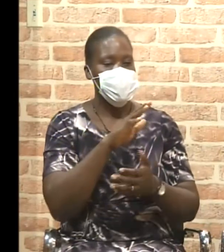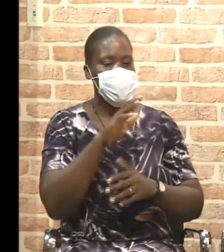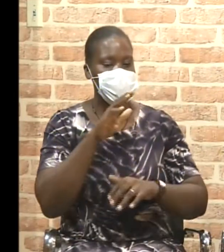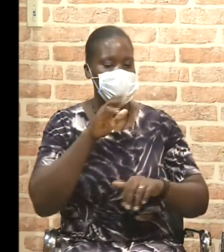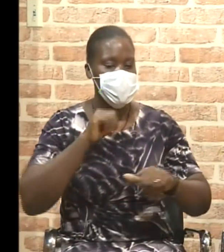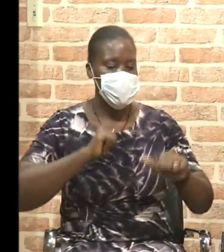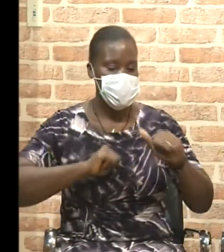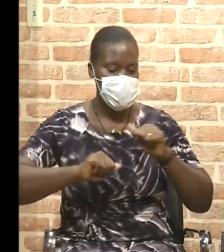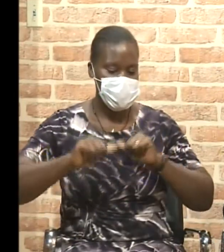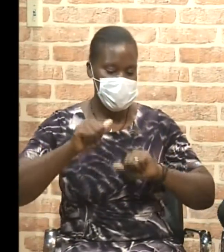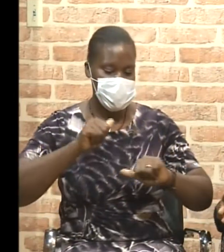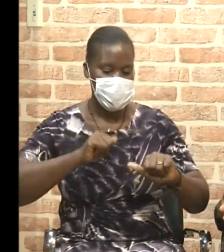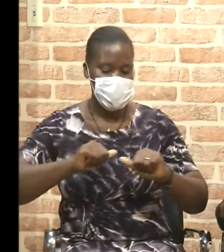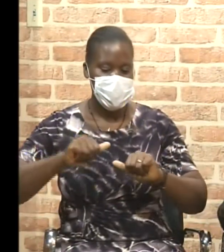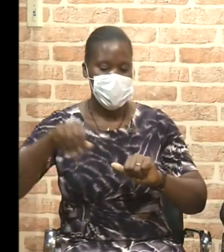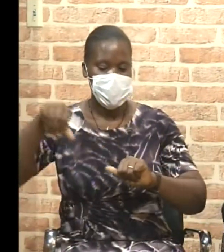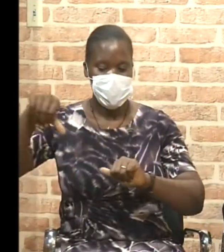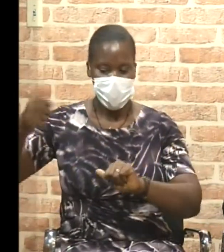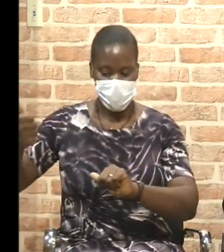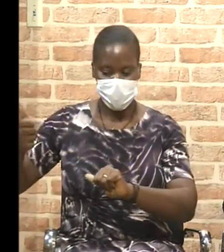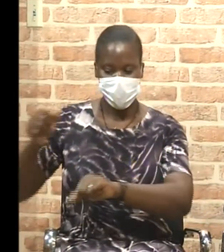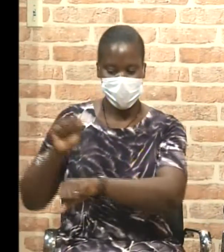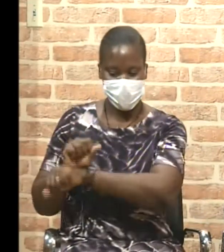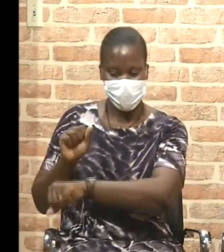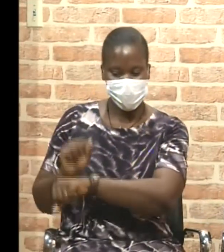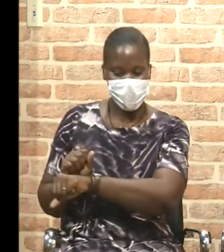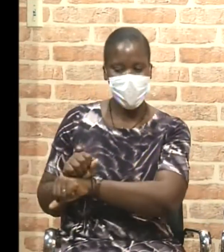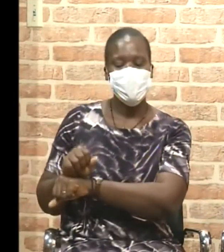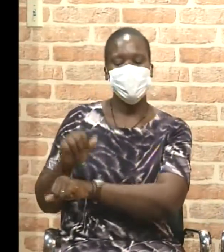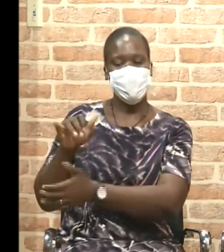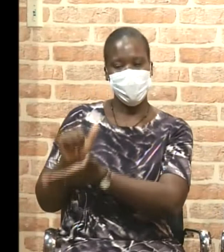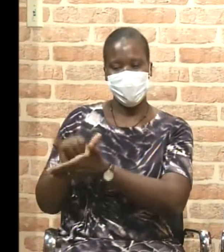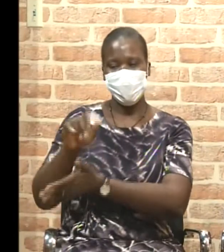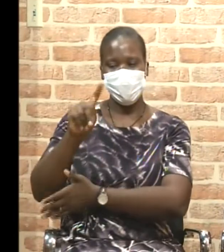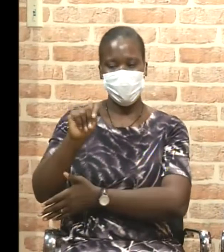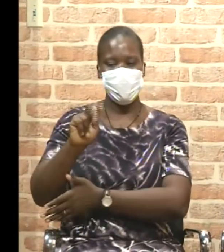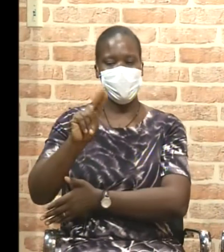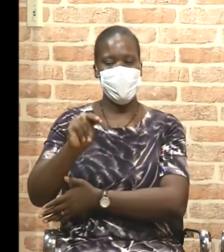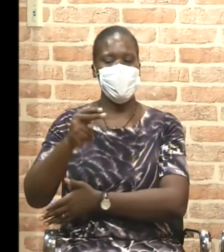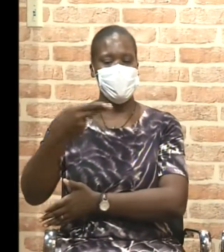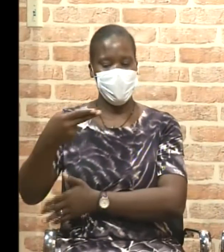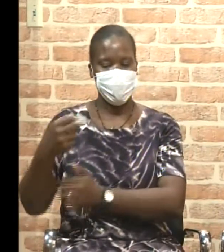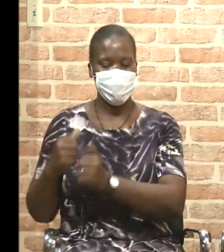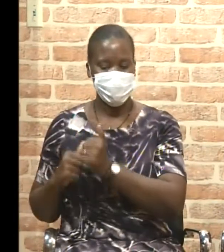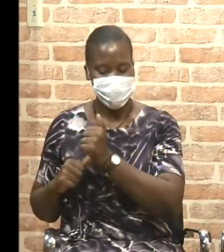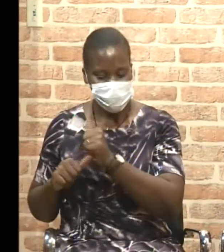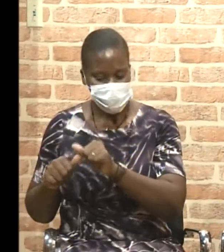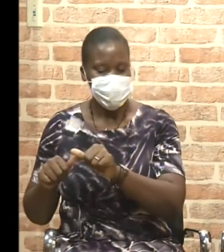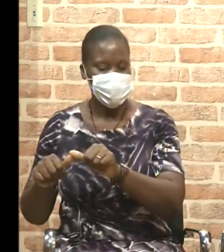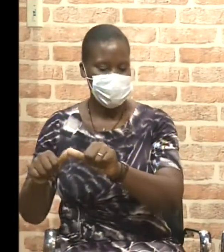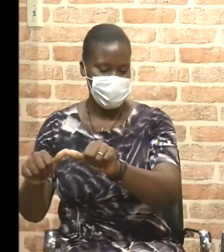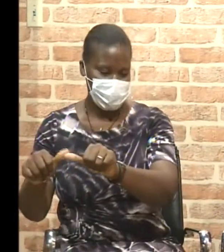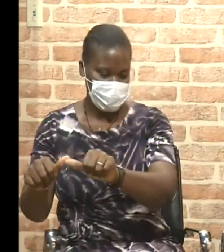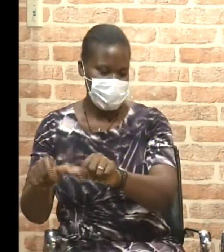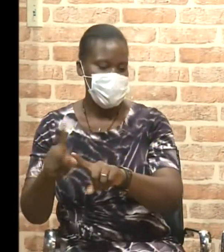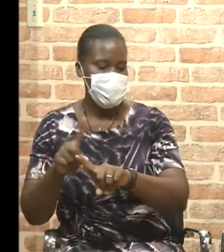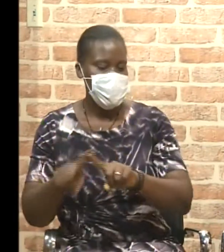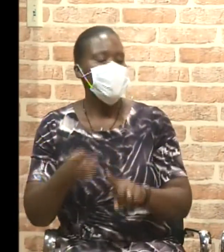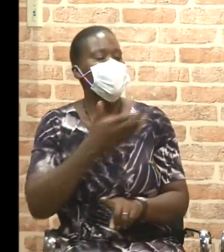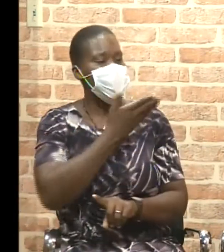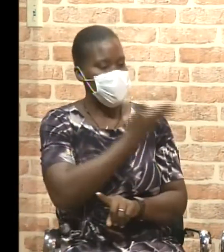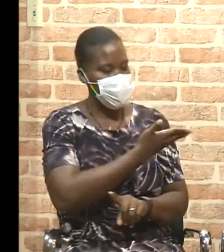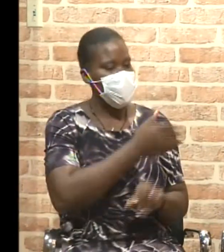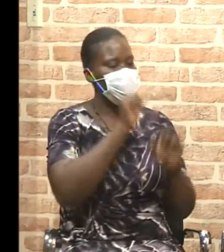d'accessibilité, reste assez au café, mais au moins, pendant le passage moyen, je suis capable de lister la quantité